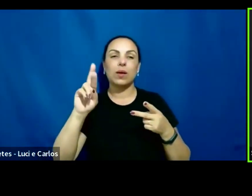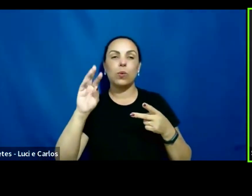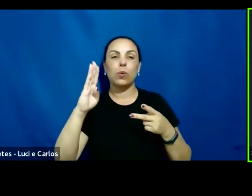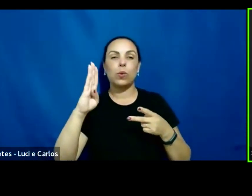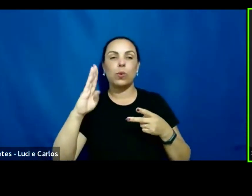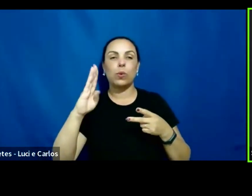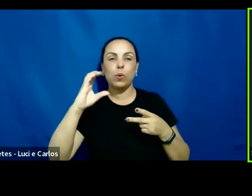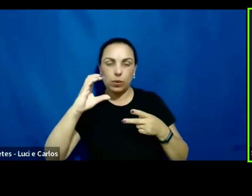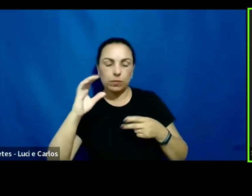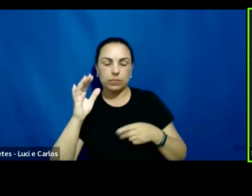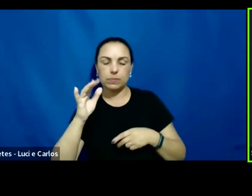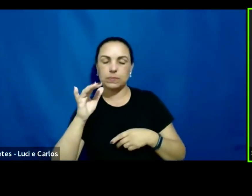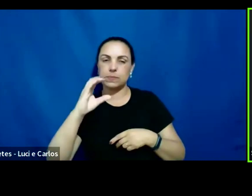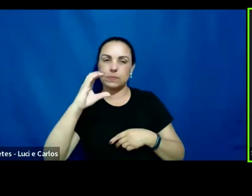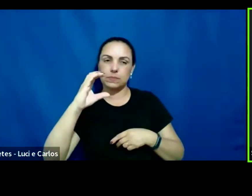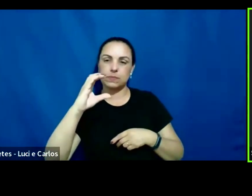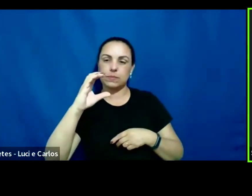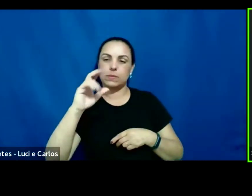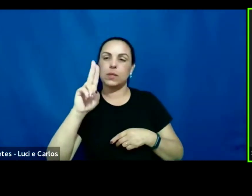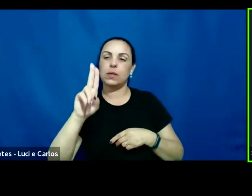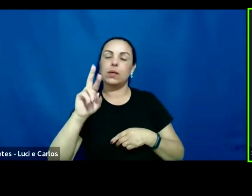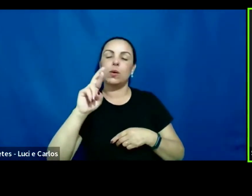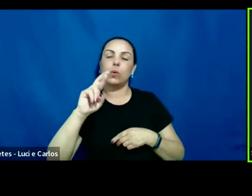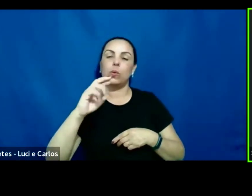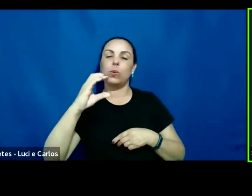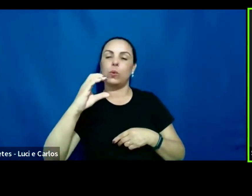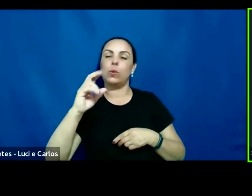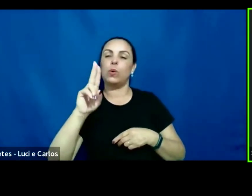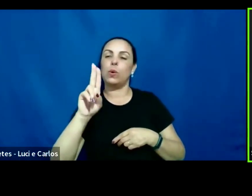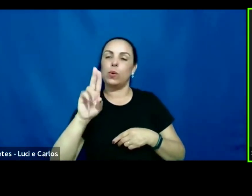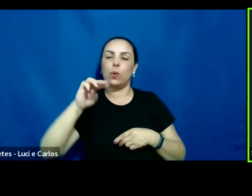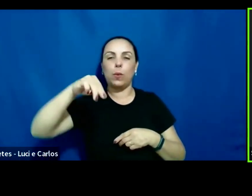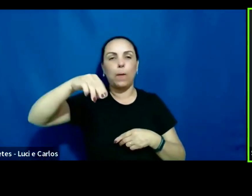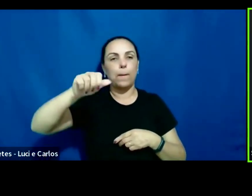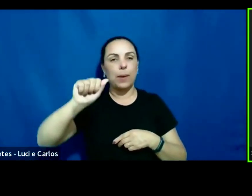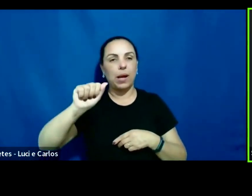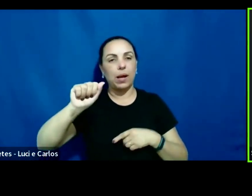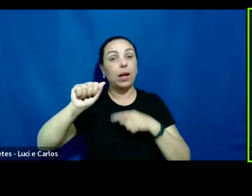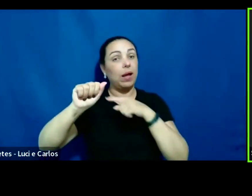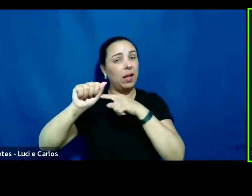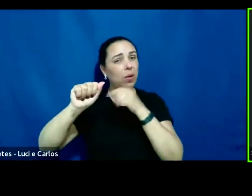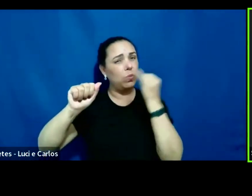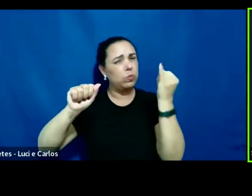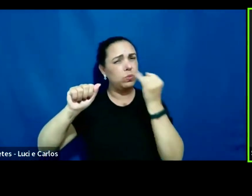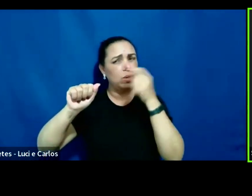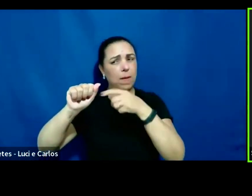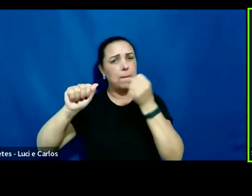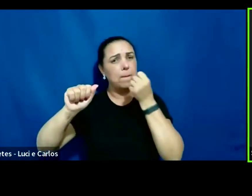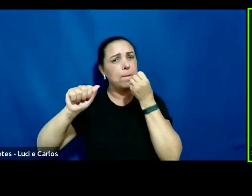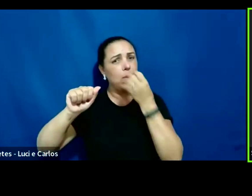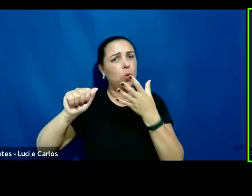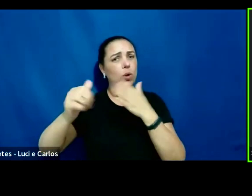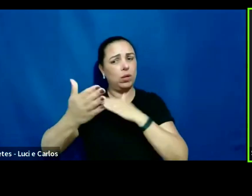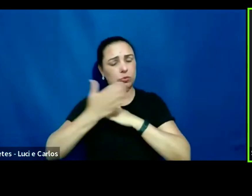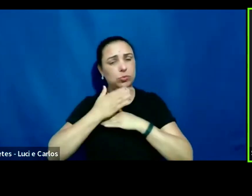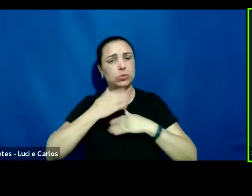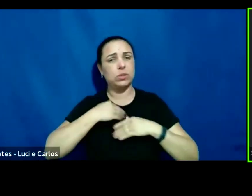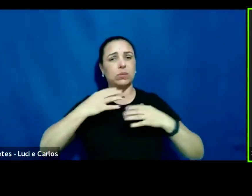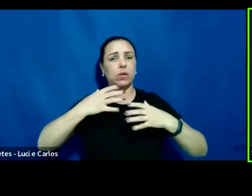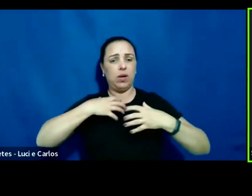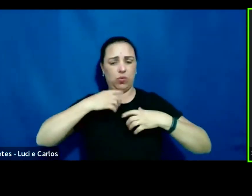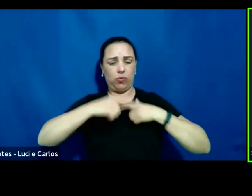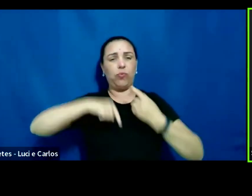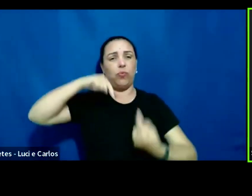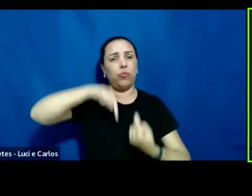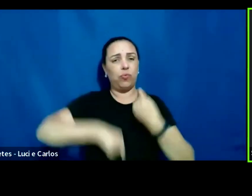fabrica. Você pode colocar em cima da sua comida, você pode tomar em cápsula, isso já te ajuda. Gengibre, você pode